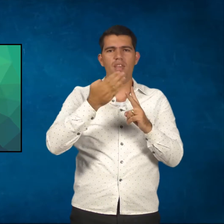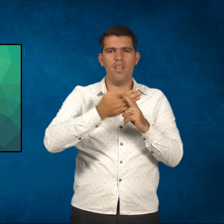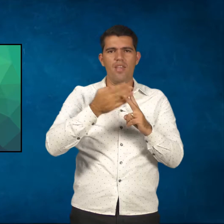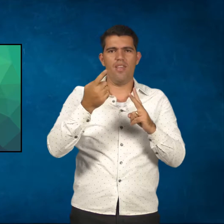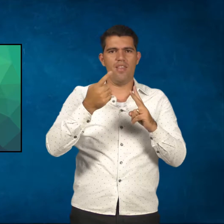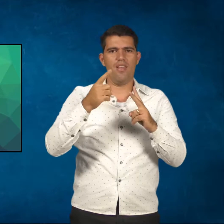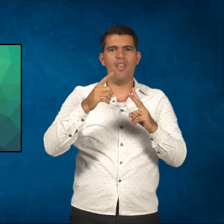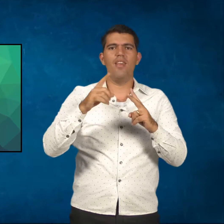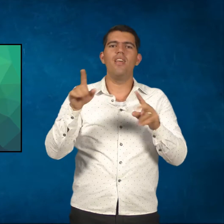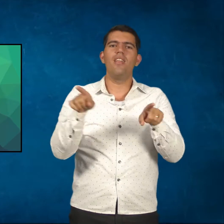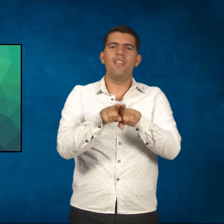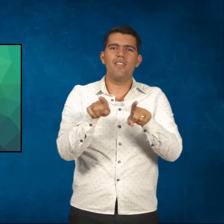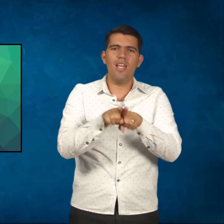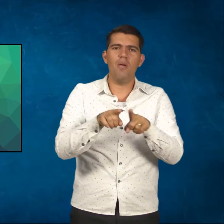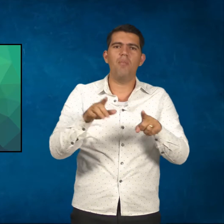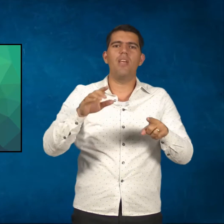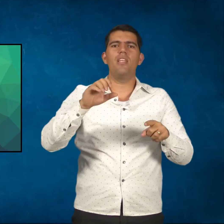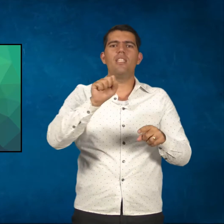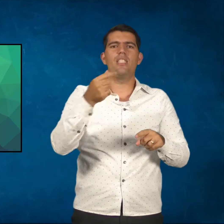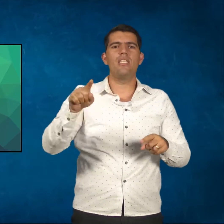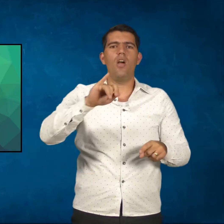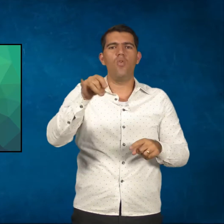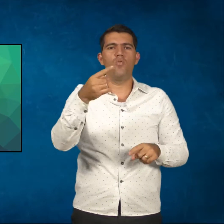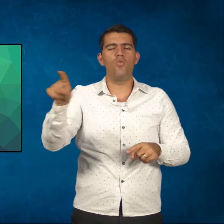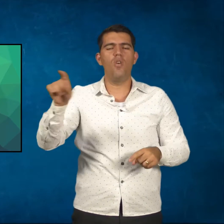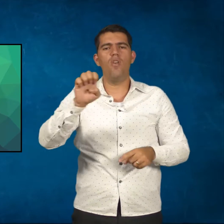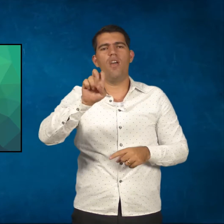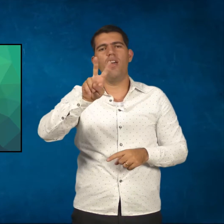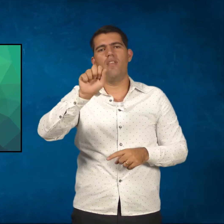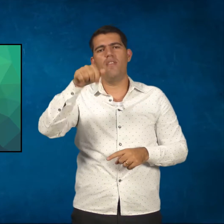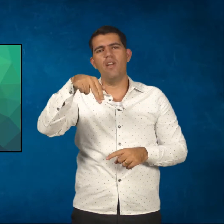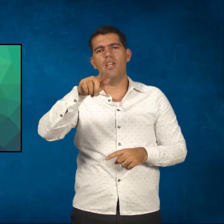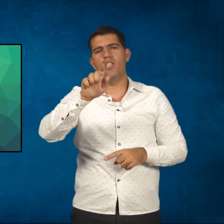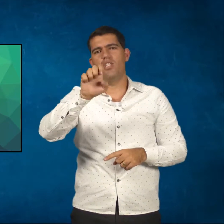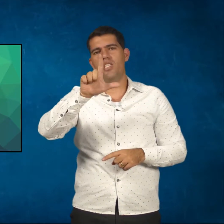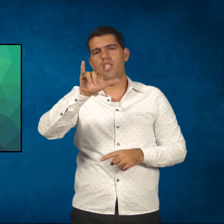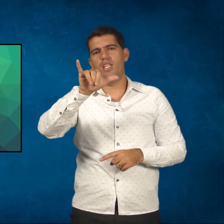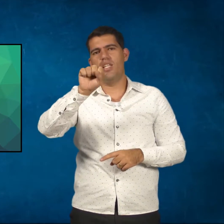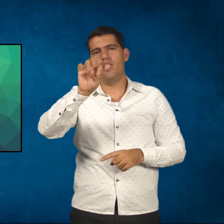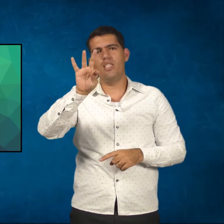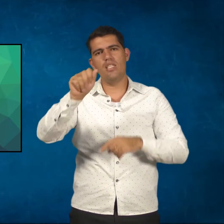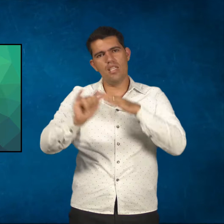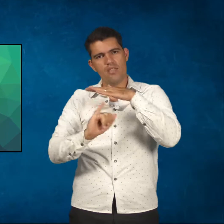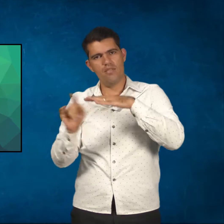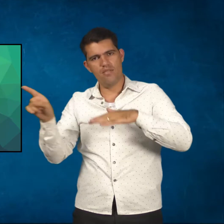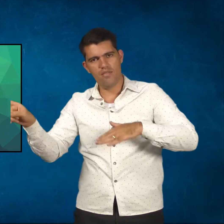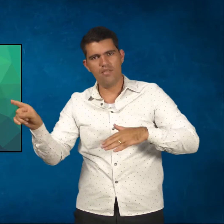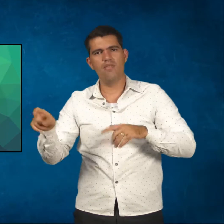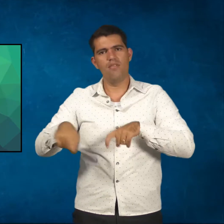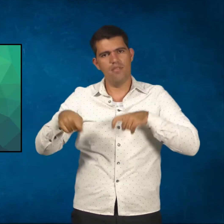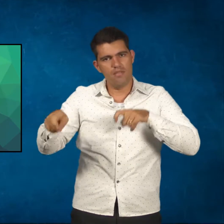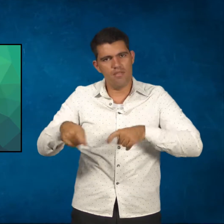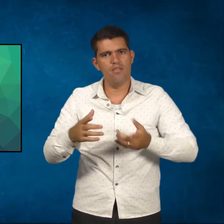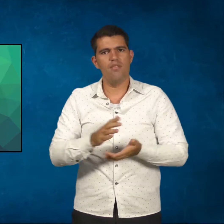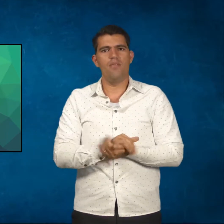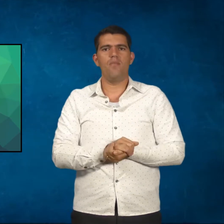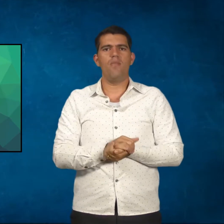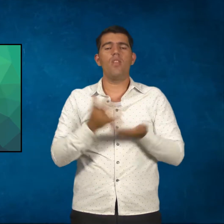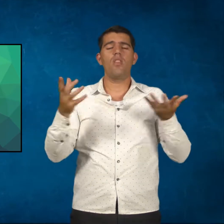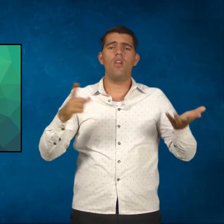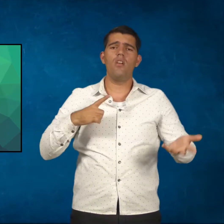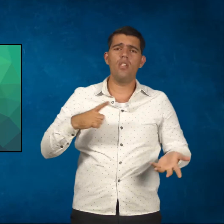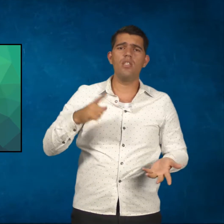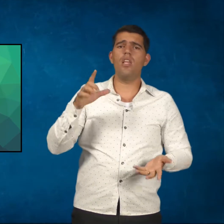a Escola Agrotécnica Federal de São João Evangelista, situada na região leste do estado. Bom, ao